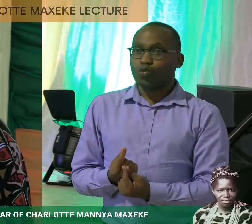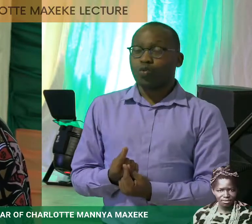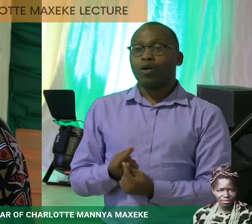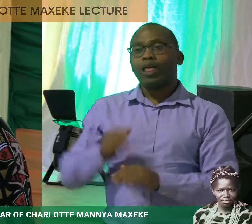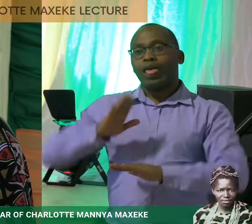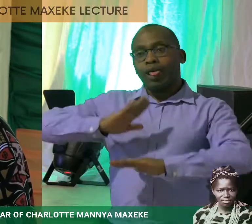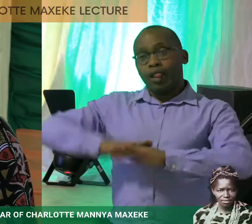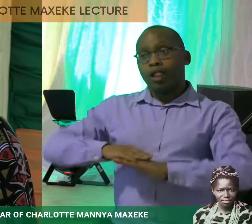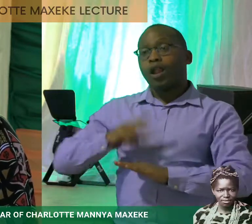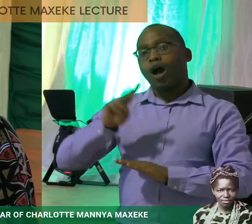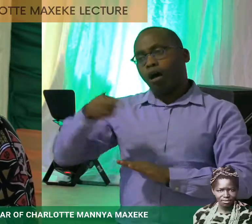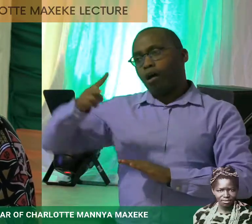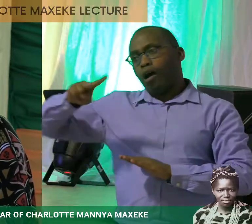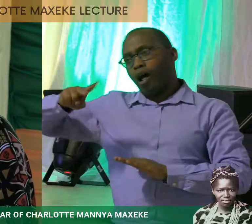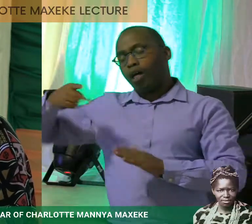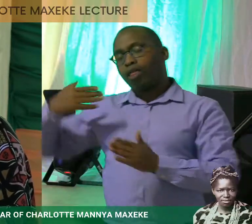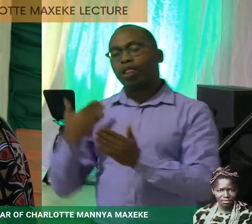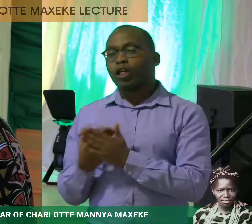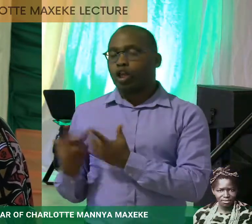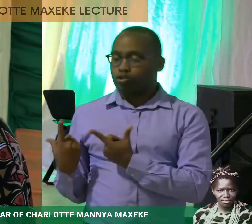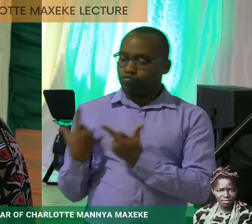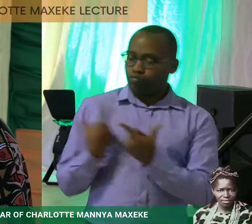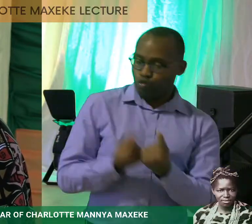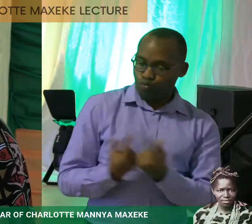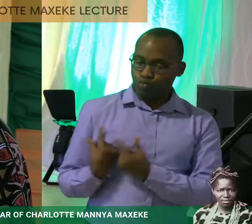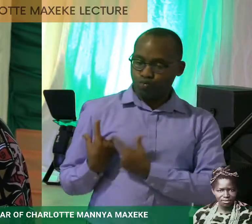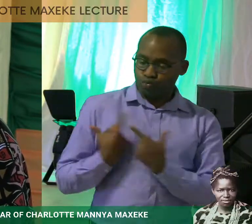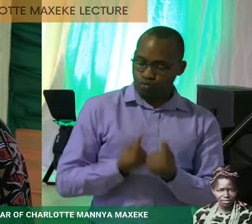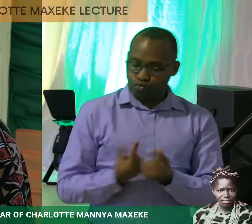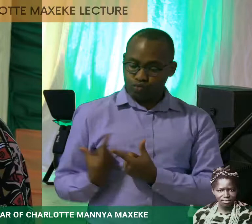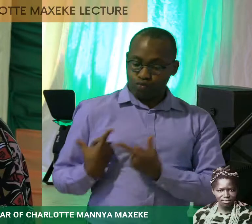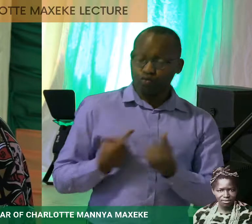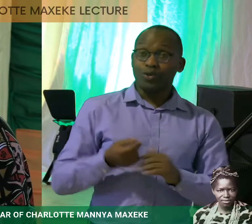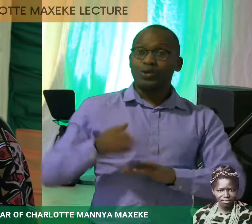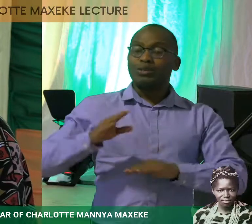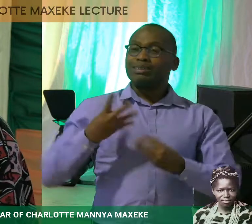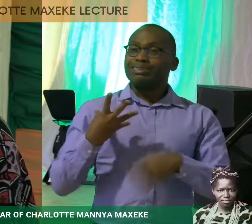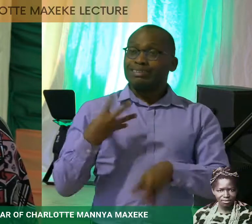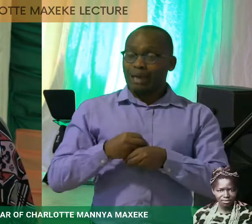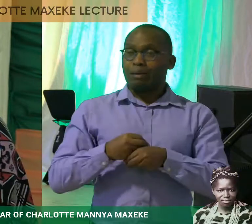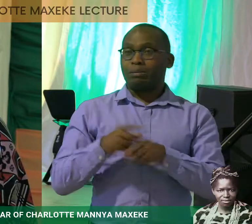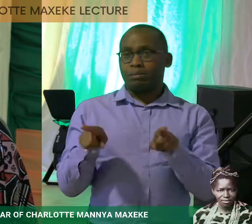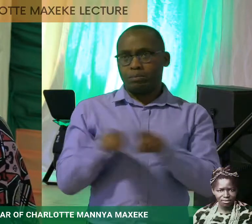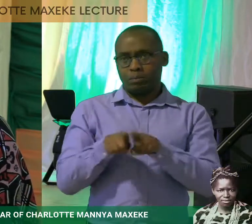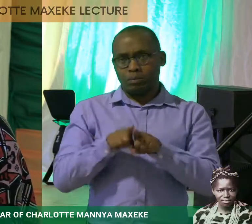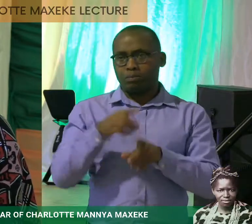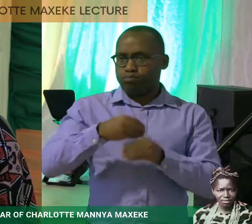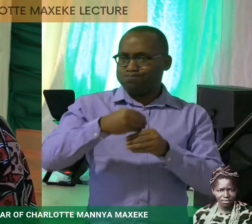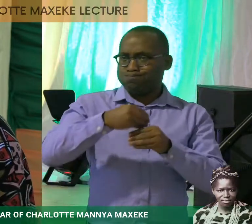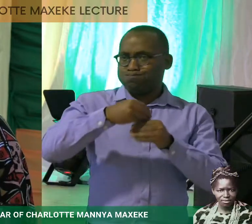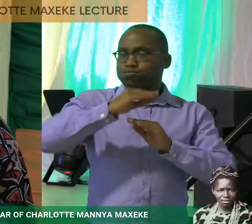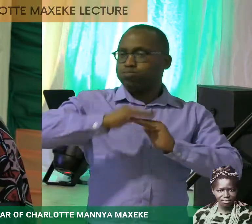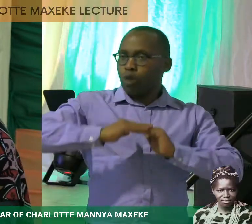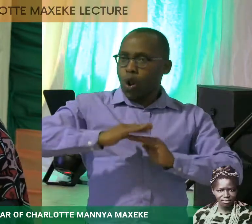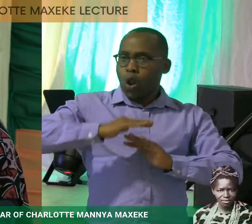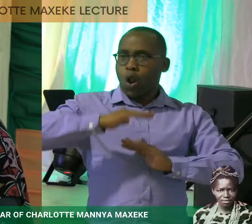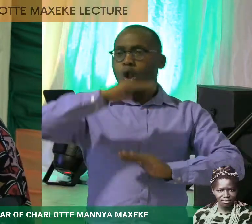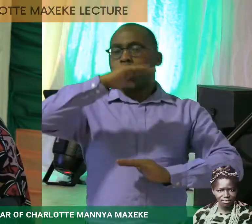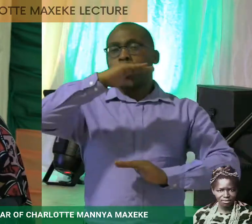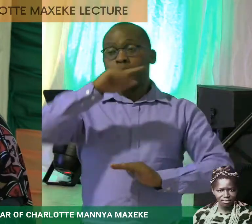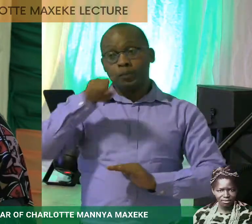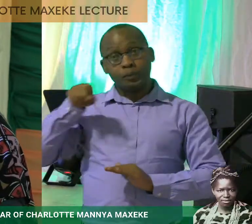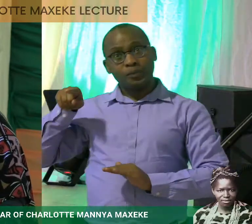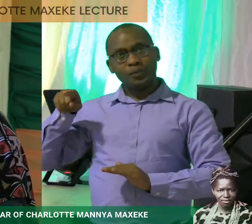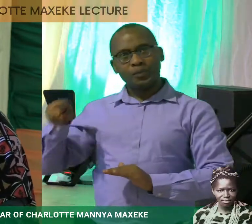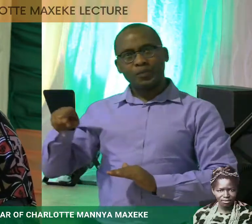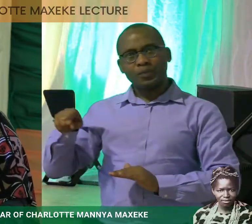bazeke mzekweni. Umama Charlotte Banya Maxeke wancama konke ngelizwe lakhe nabantu balo.